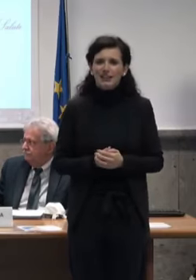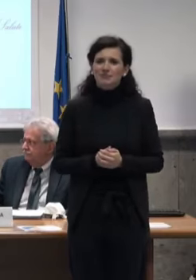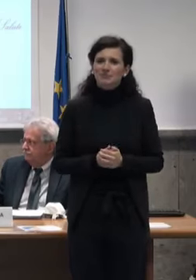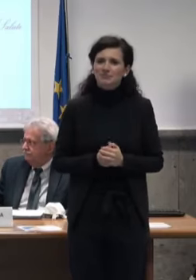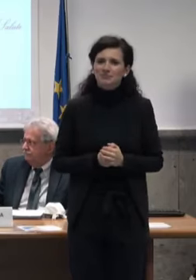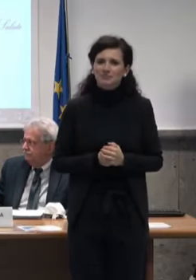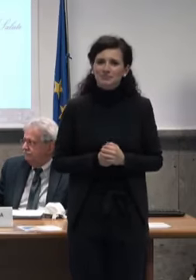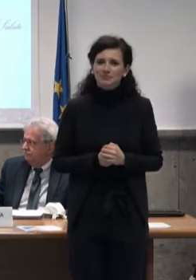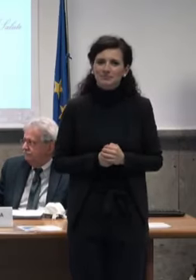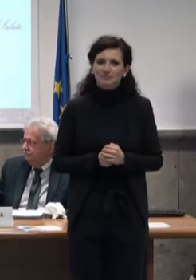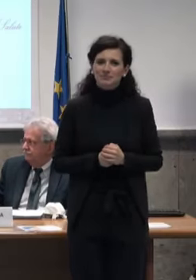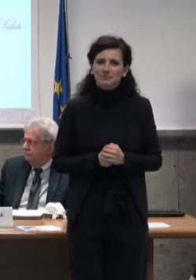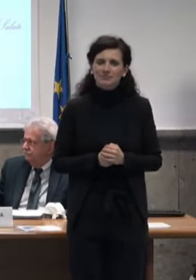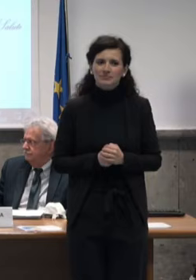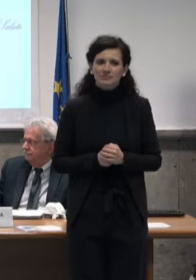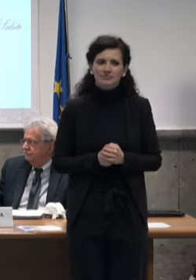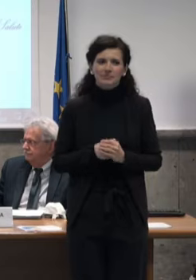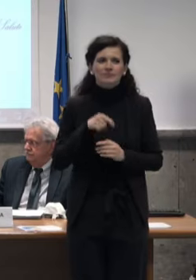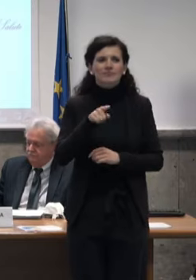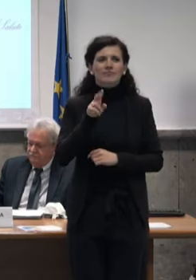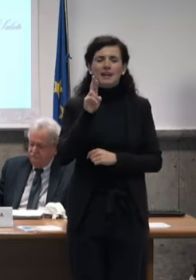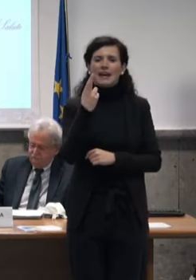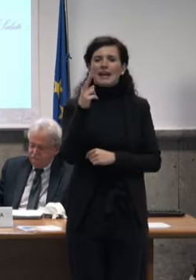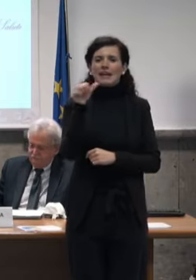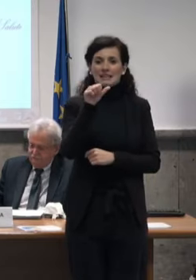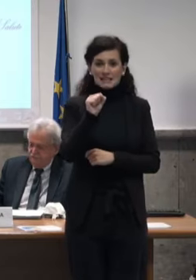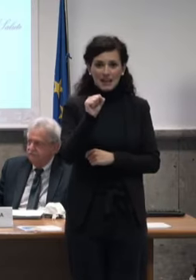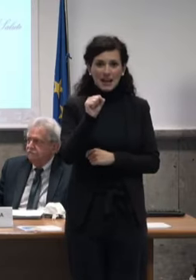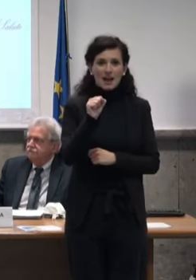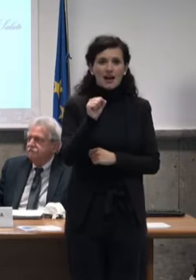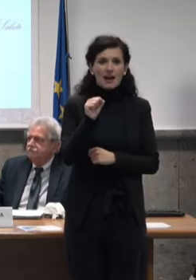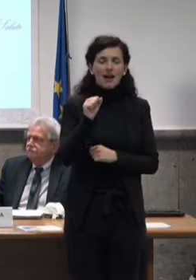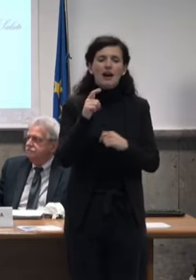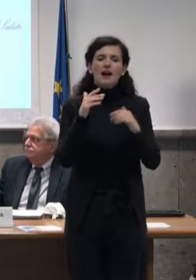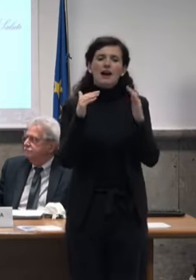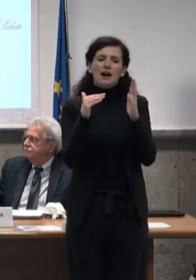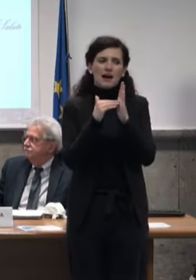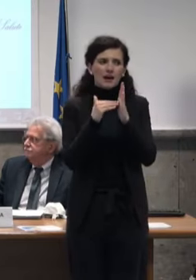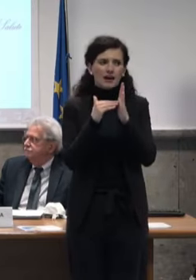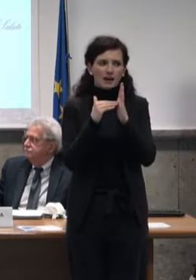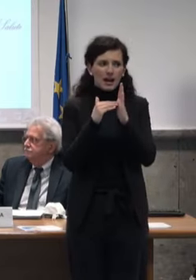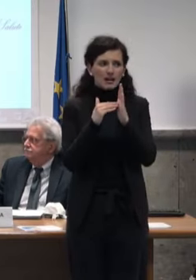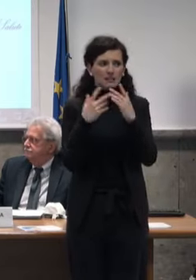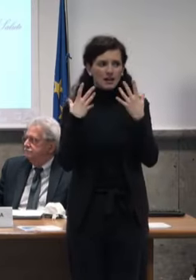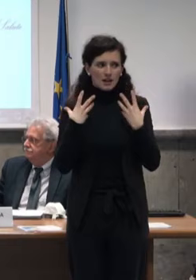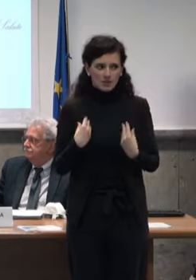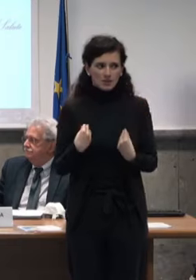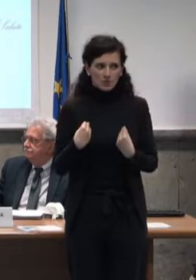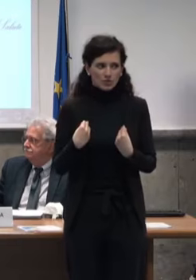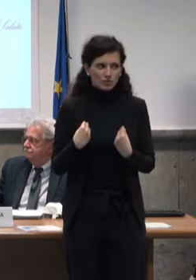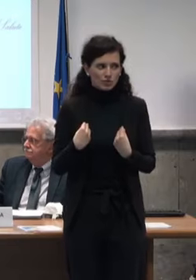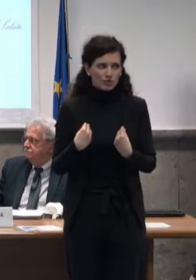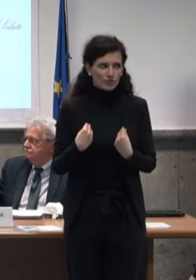la quanto accade se anche si riposo è praticamente sovrapponibile a quanto avveniva